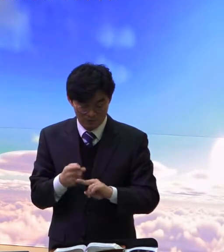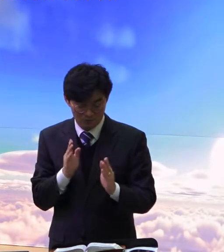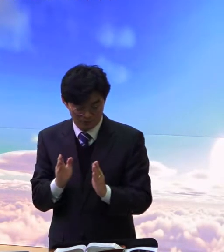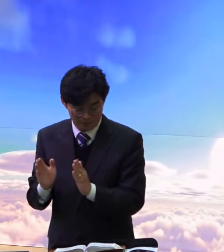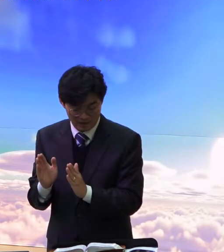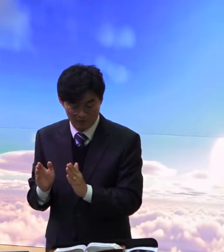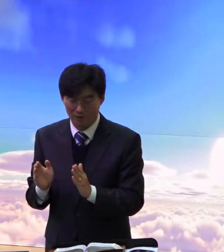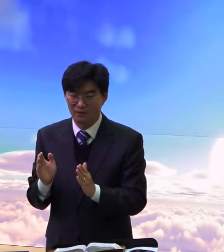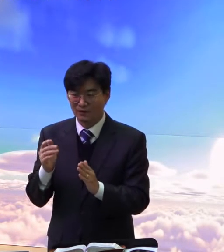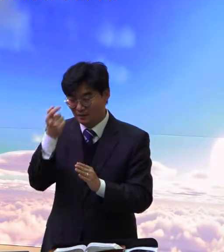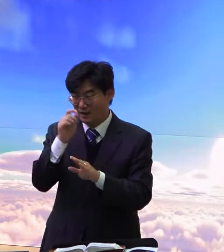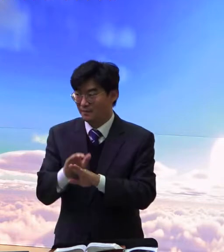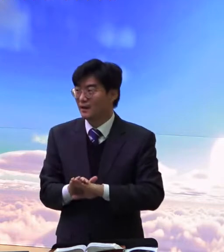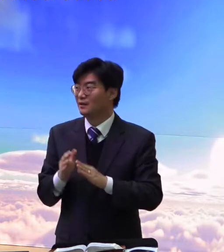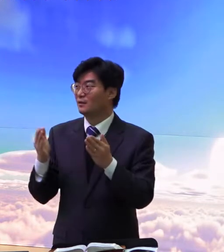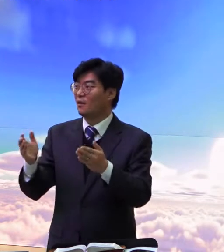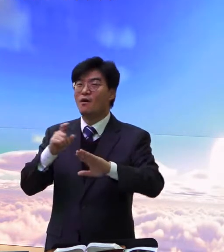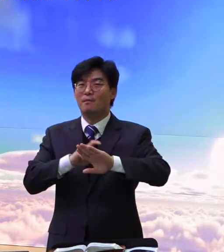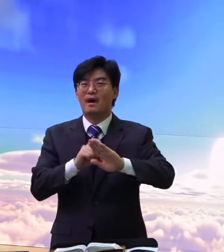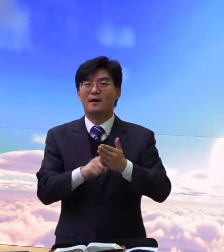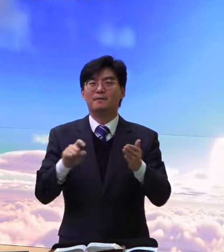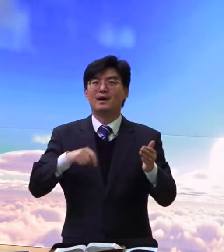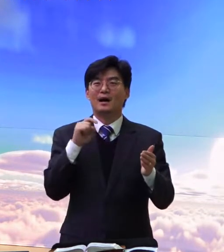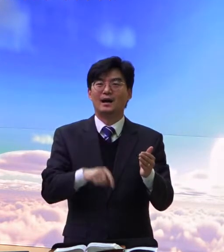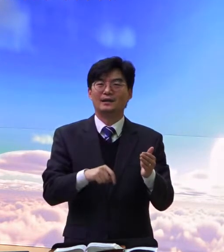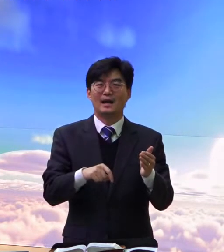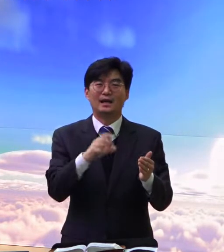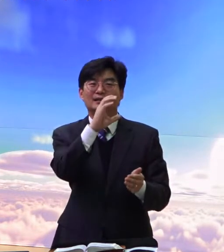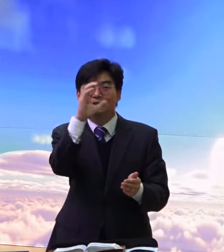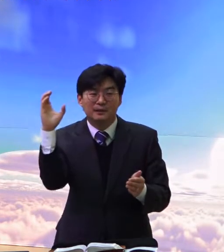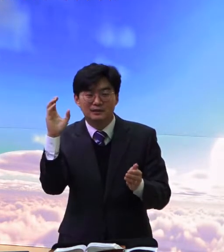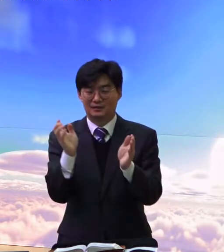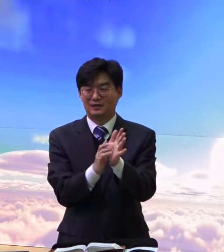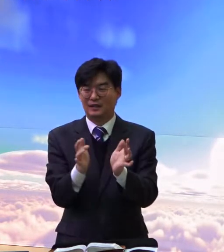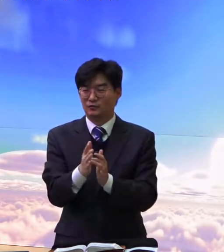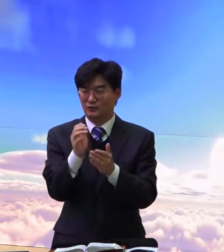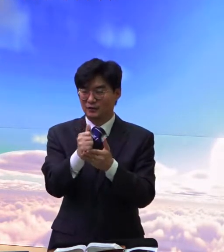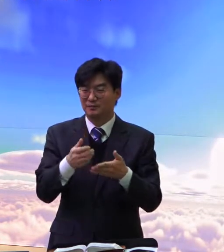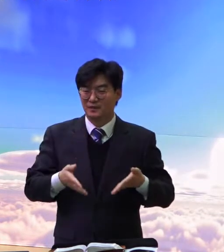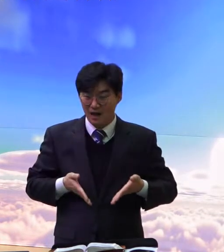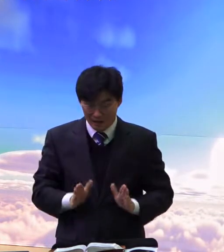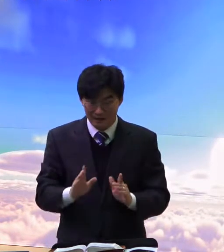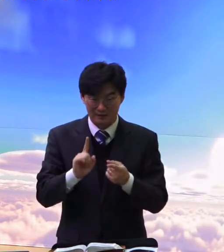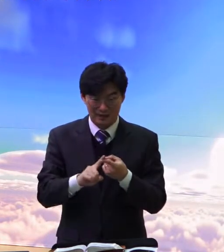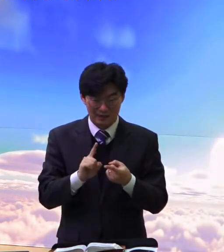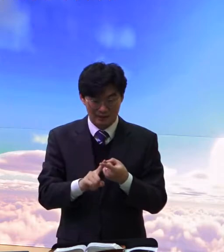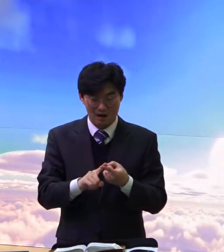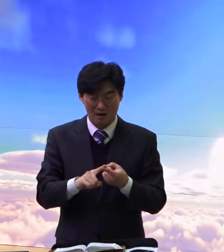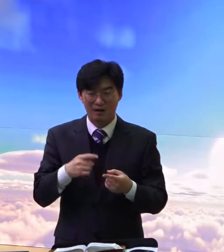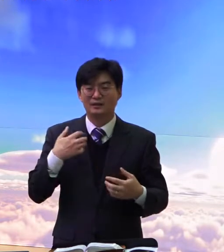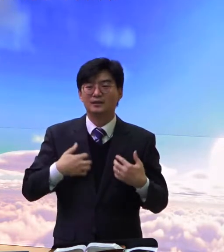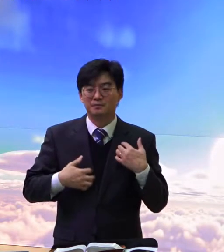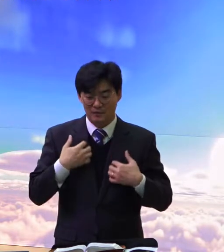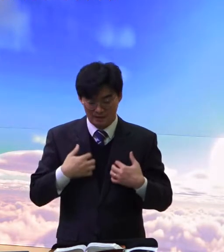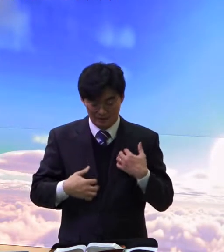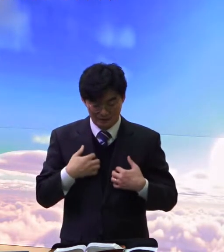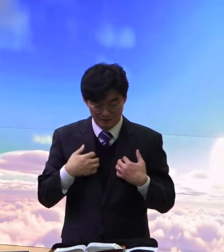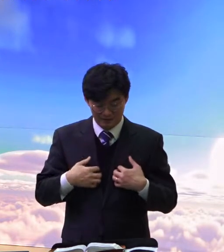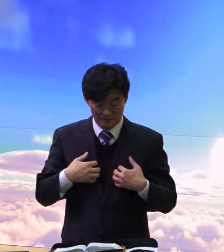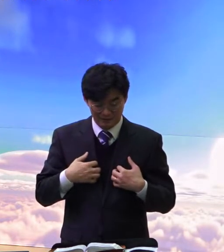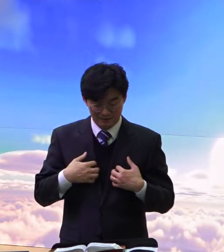올려드리고, 그렇게 늘 마음속에 성탄의 기쁨이 넘쳐나서 정말 감당할 수 없는 벅차오름이 있었던